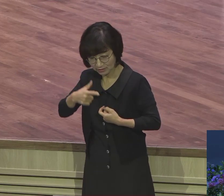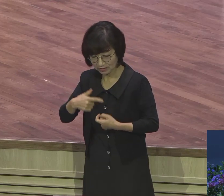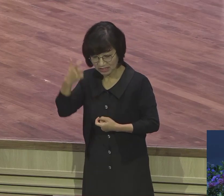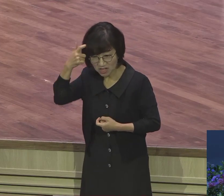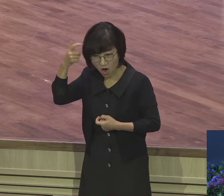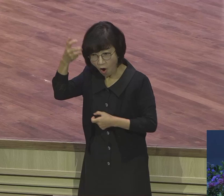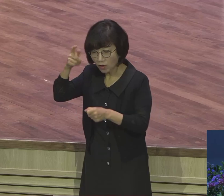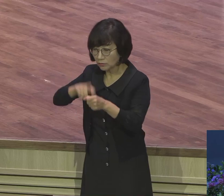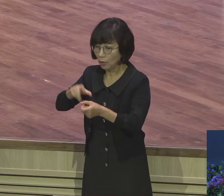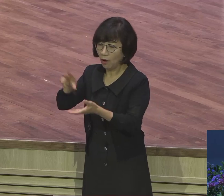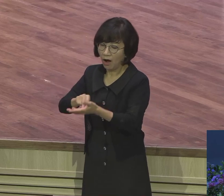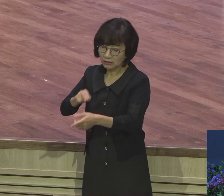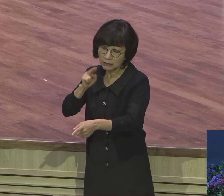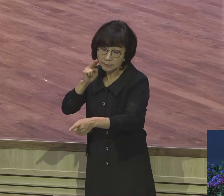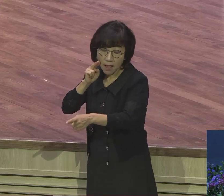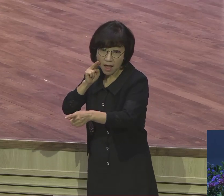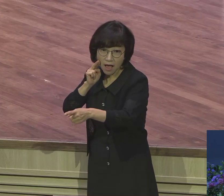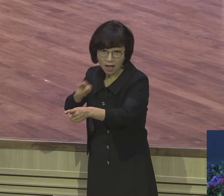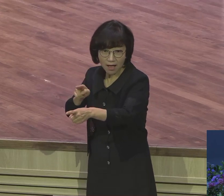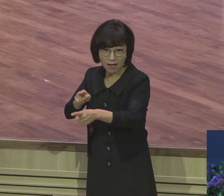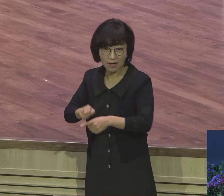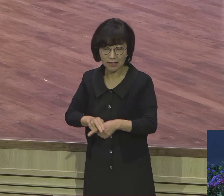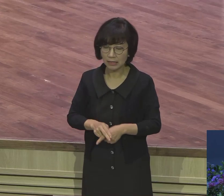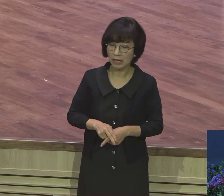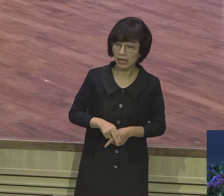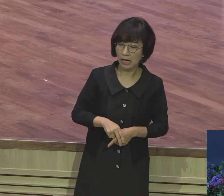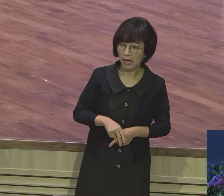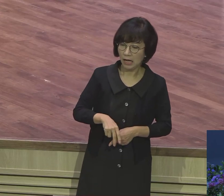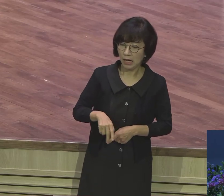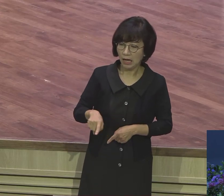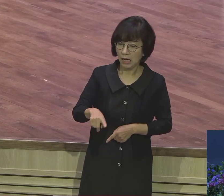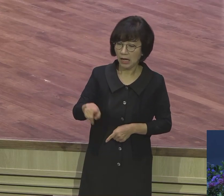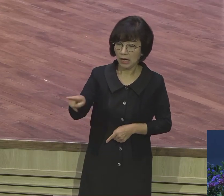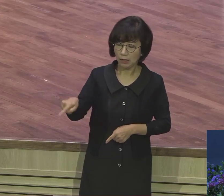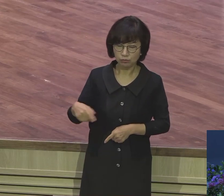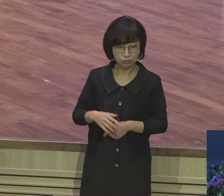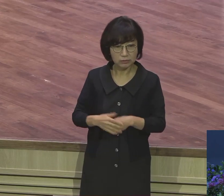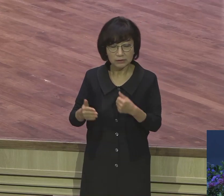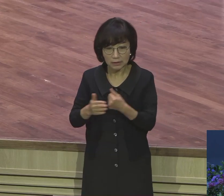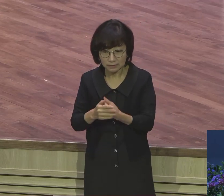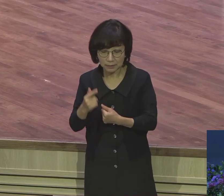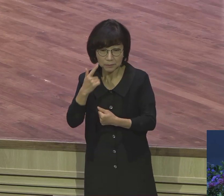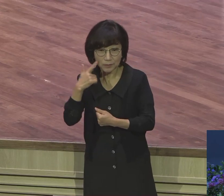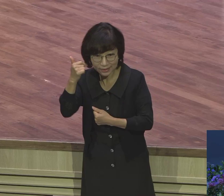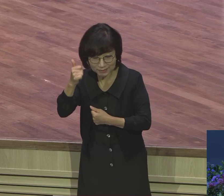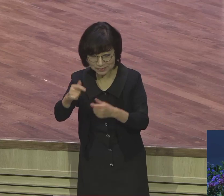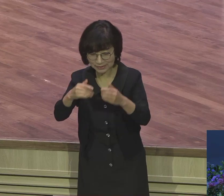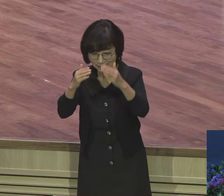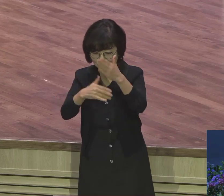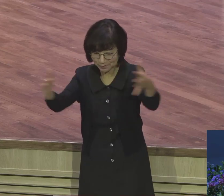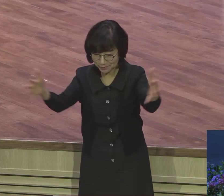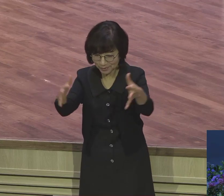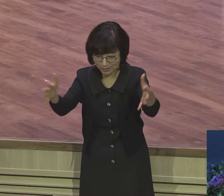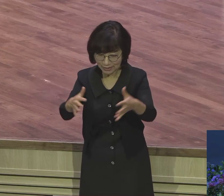좀 심각하다. 하나같이. 그런 이민목회하는 목사들은 죽는 거예요.